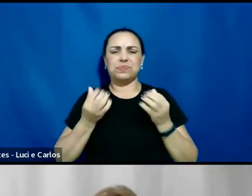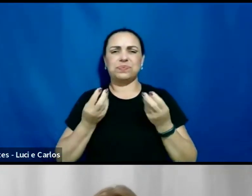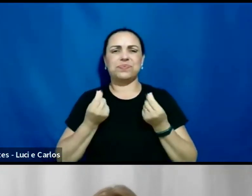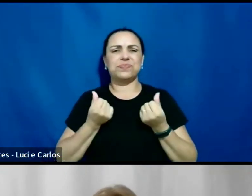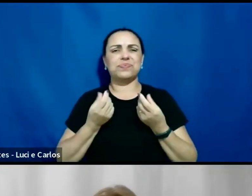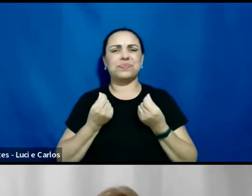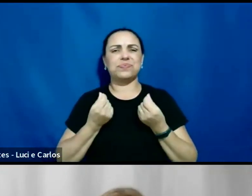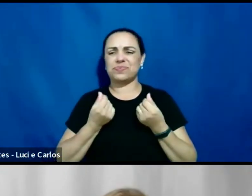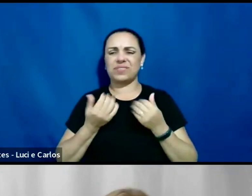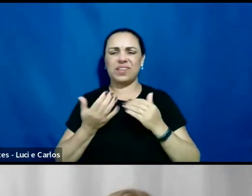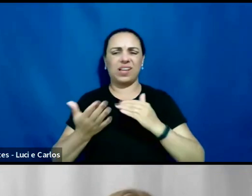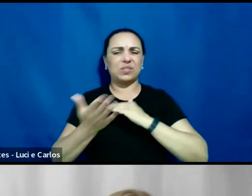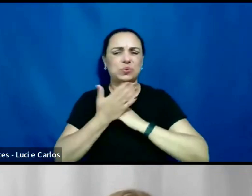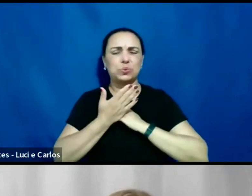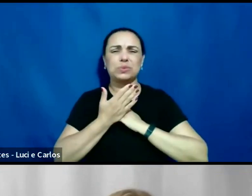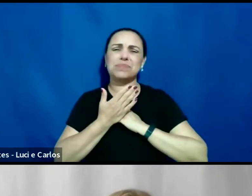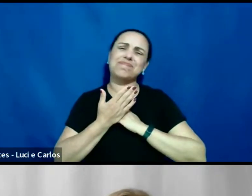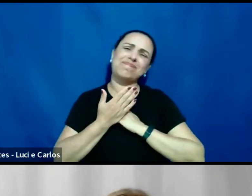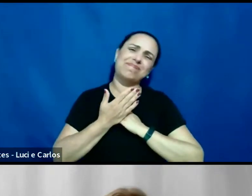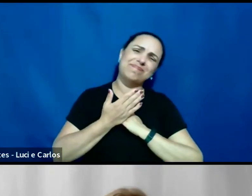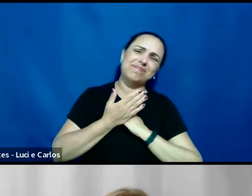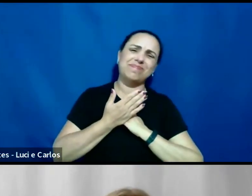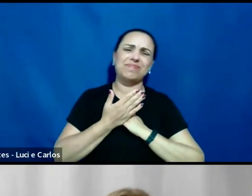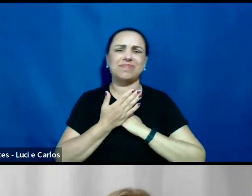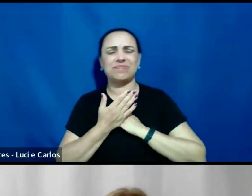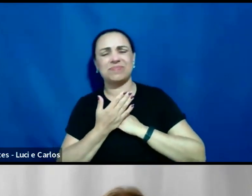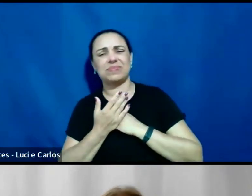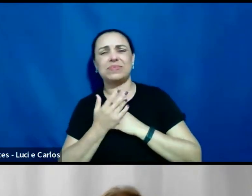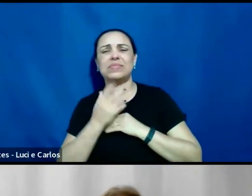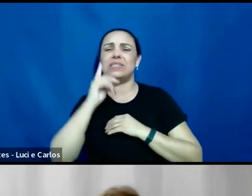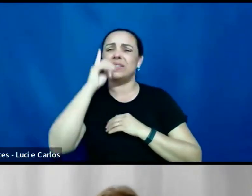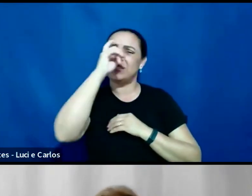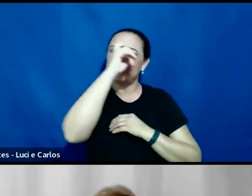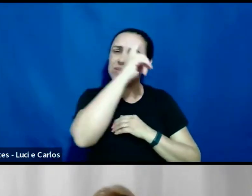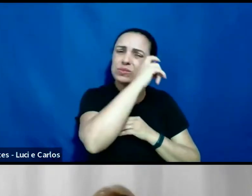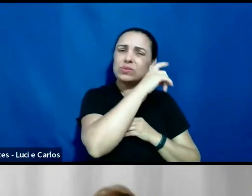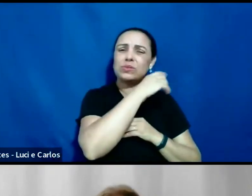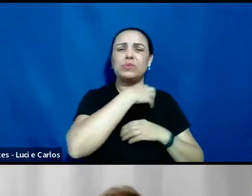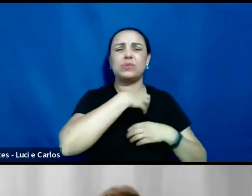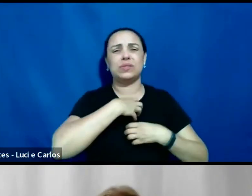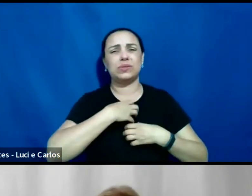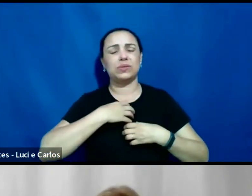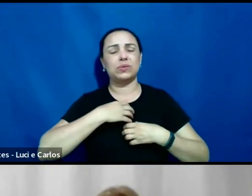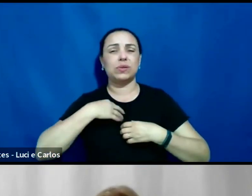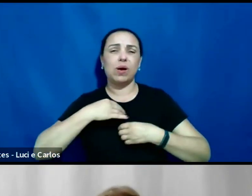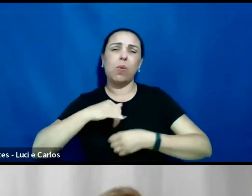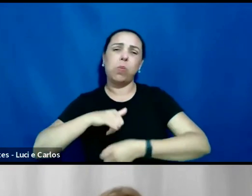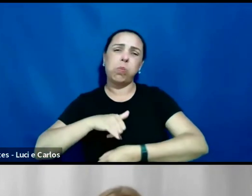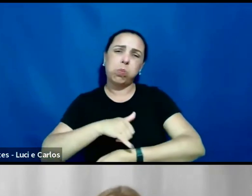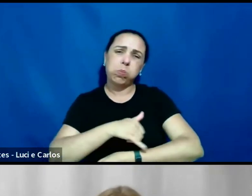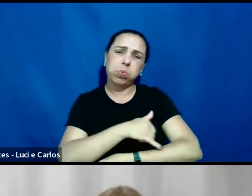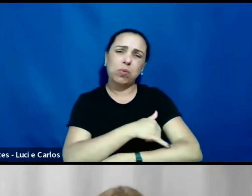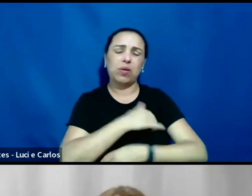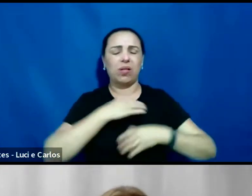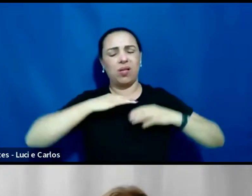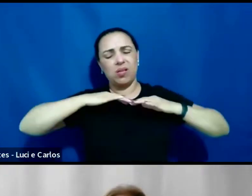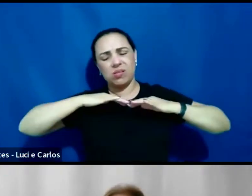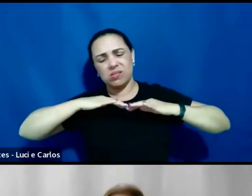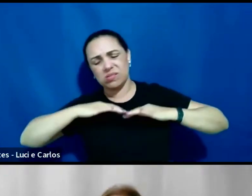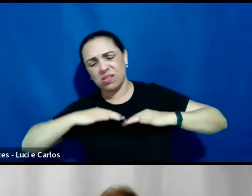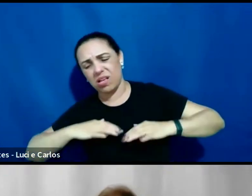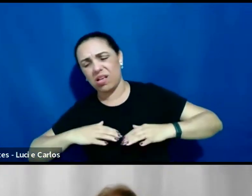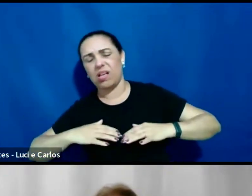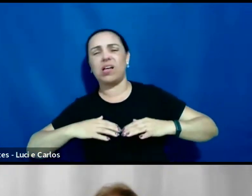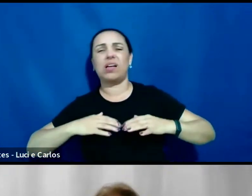na vida, eu costumo dizer. Isso que o Dr. Sunaik mencionou do peso, do cansaço, da falta